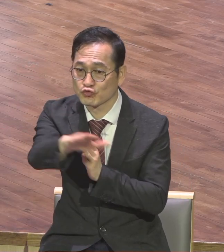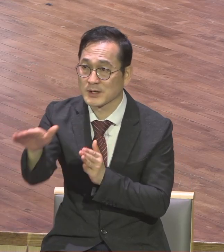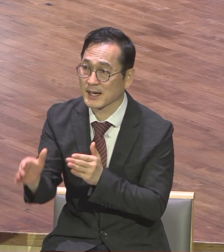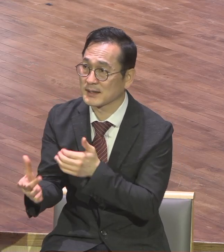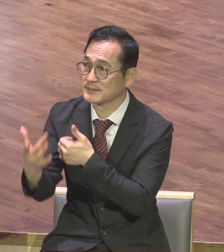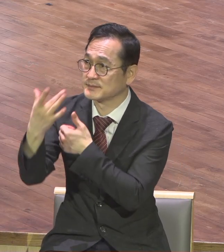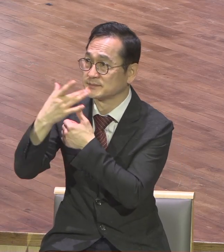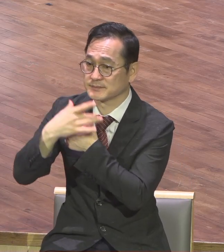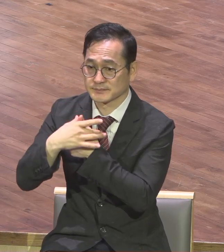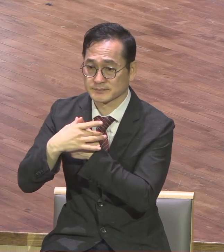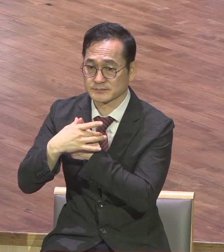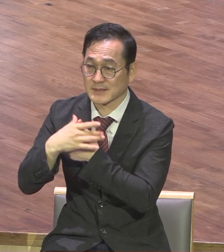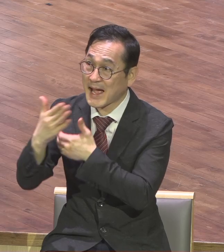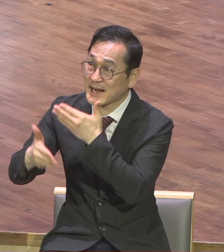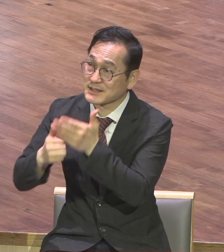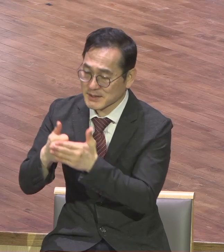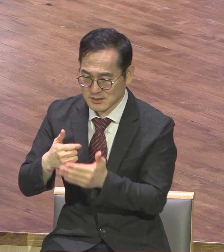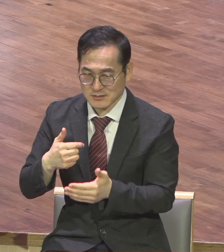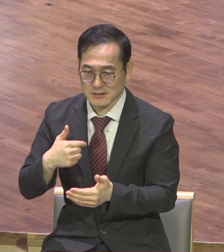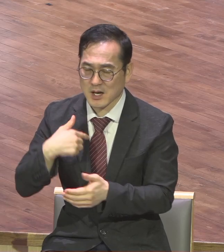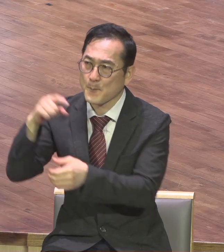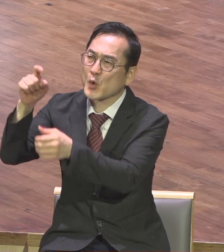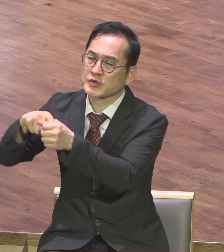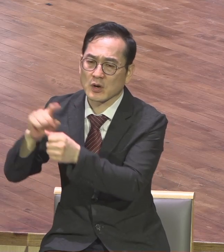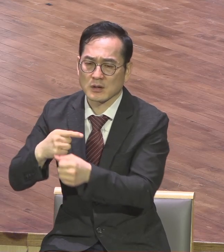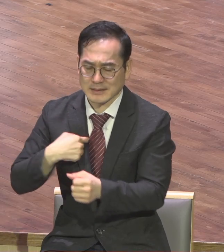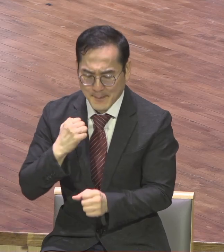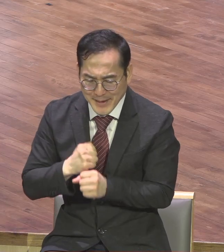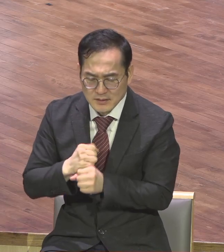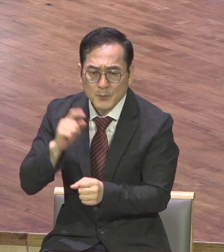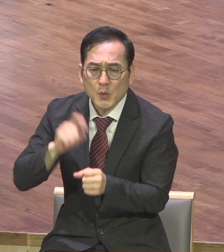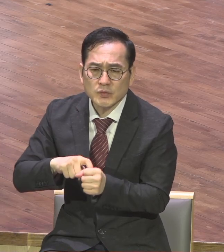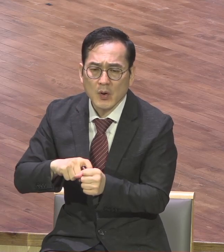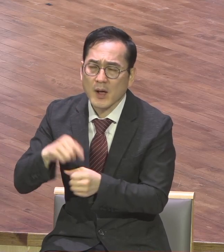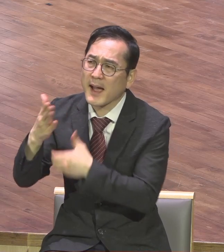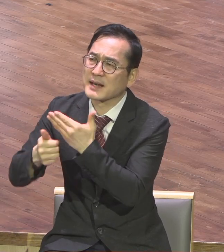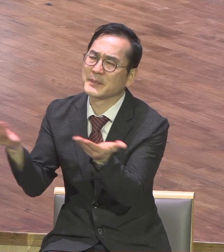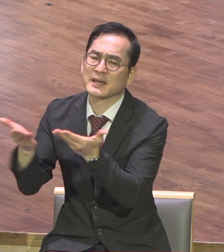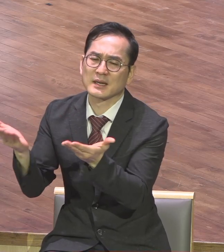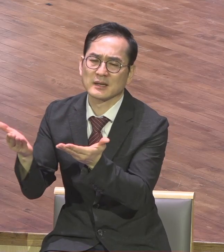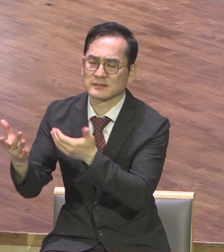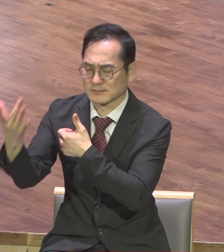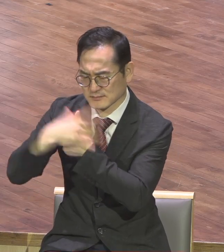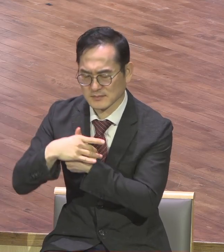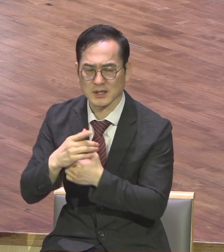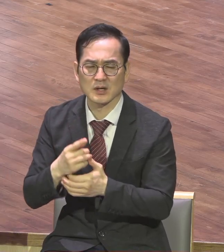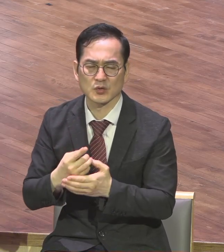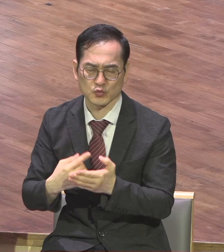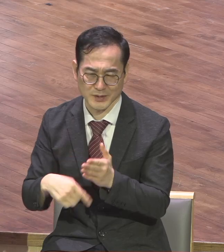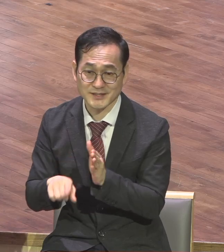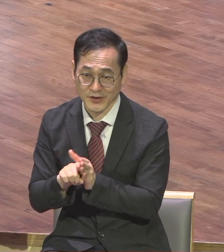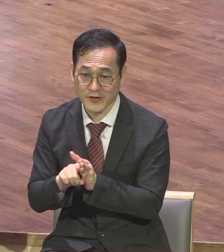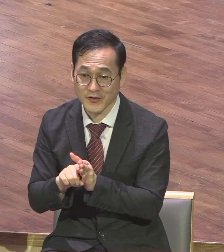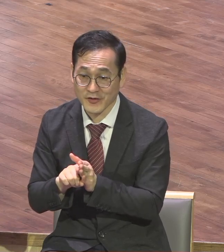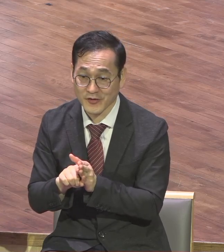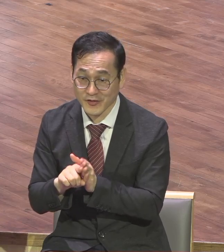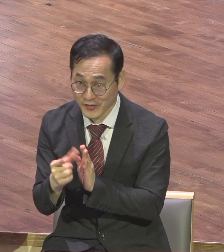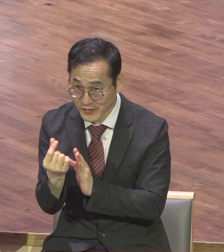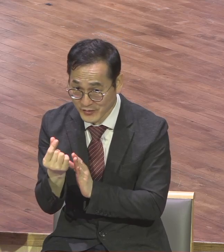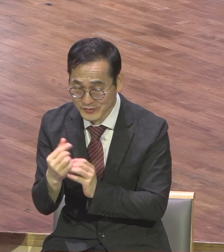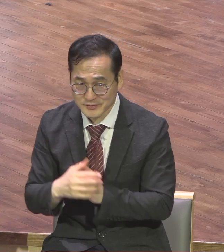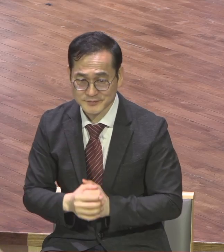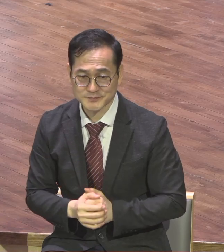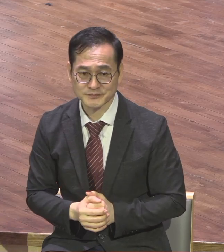라고 하는 이걸 이 사실을 우리가 이제 지난주에 살펴봤는데